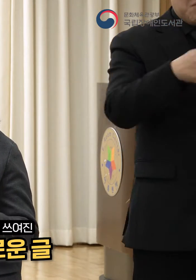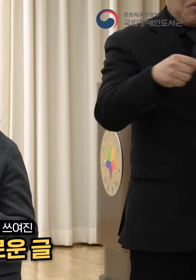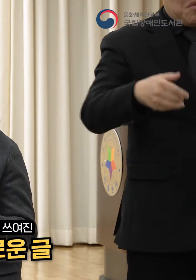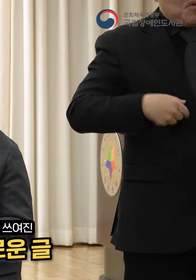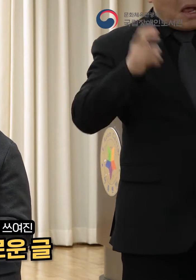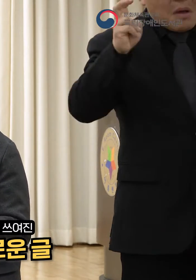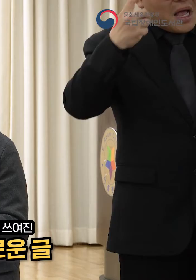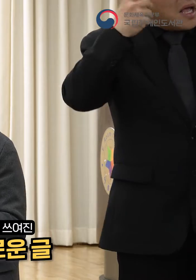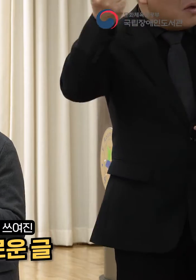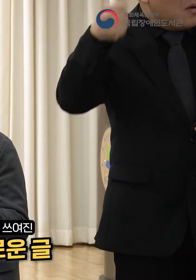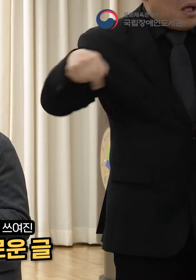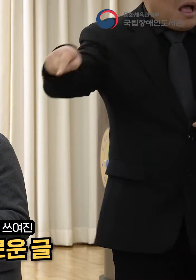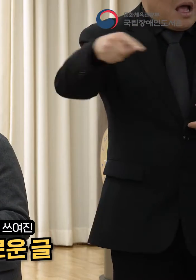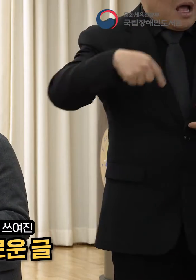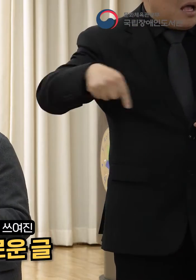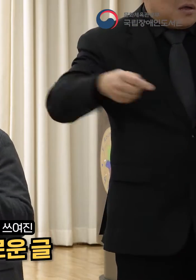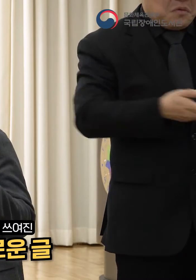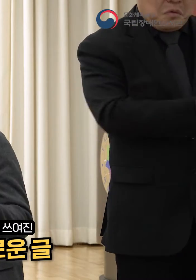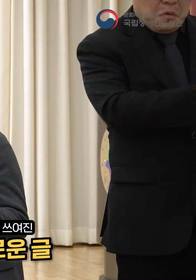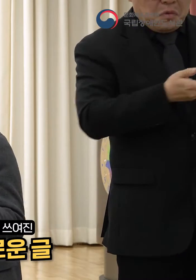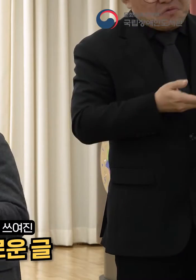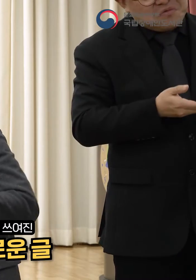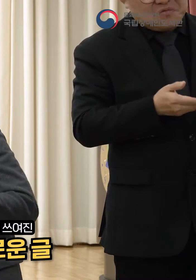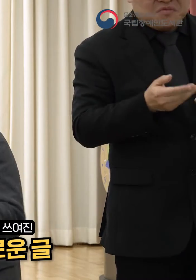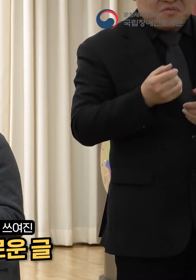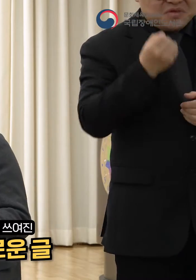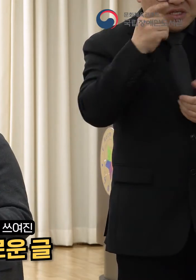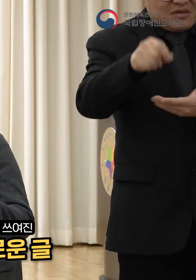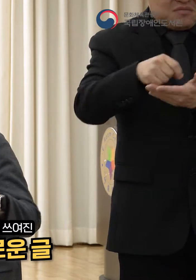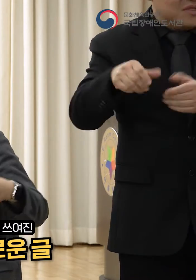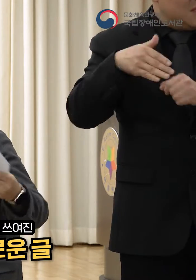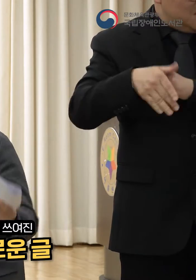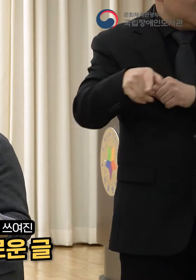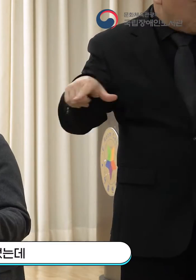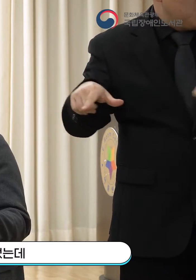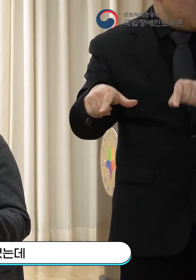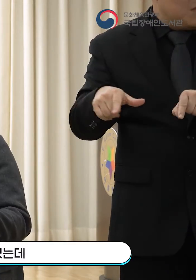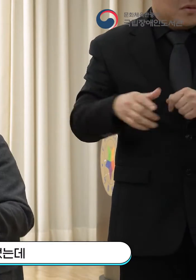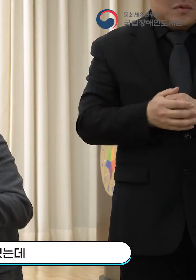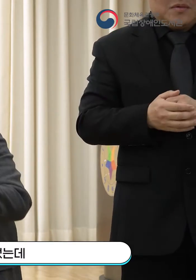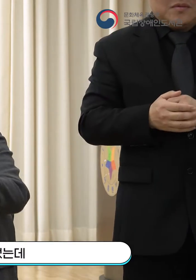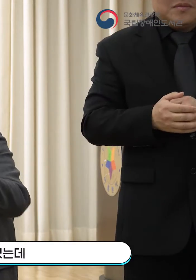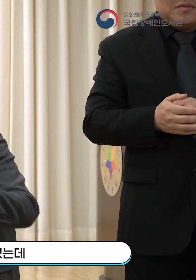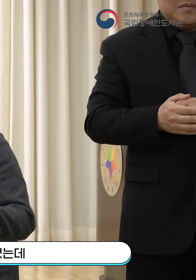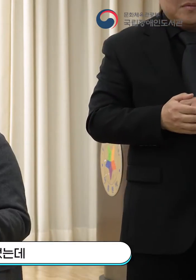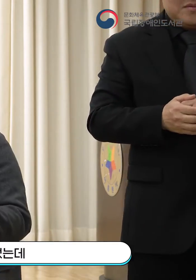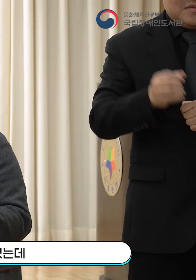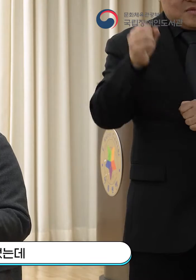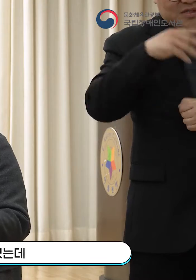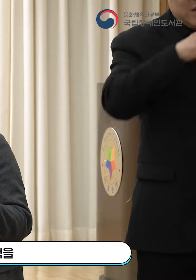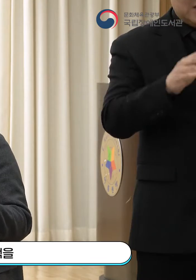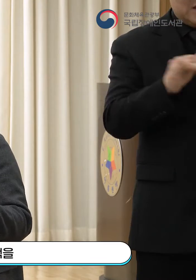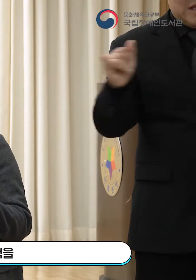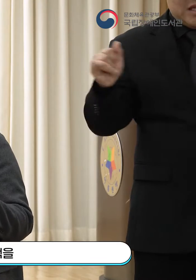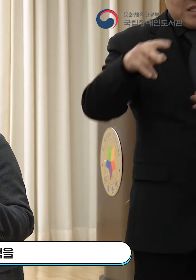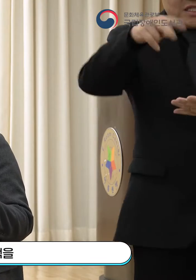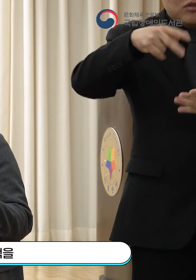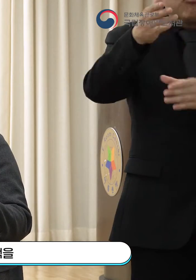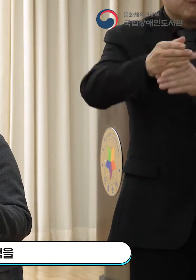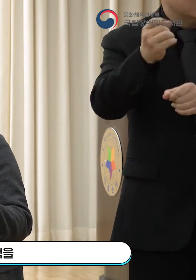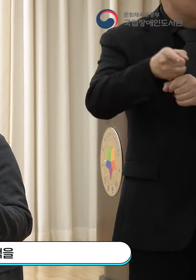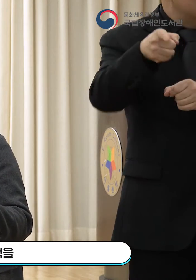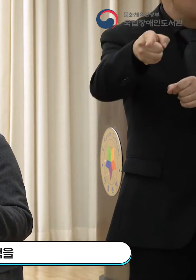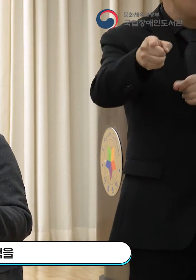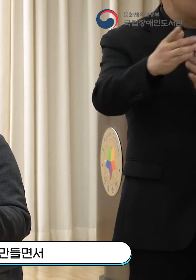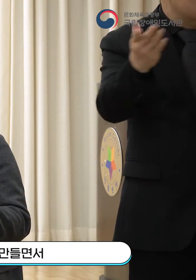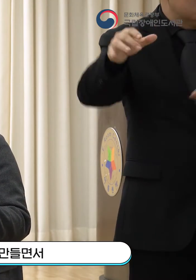필요할 거야, 또는 이제 당사자들의 요구에 의해서 새로운 글들이 이제 써지고 그런 것들이 이제 사람들에게 읽혀졌었는데, 대중들에게 읽히고